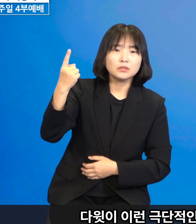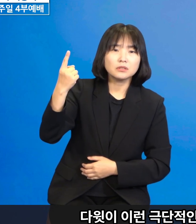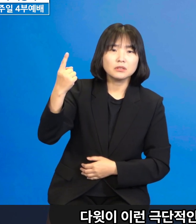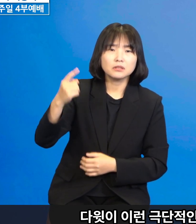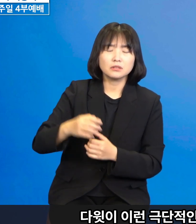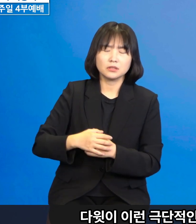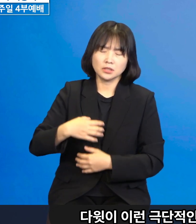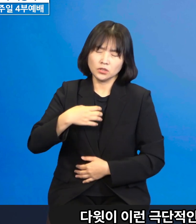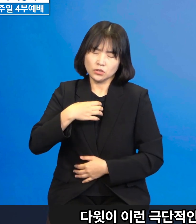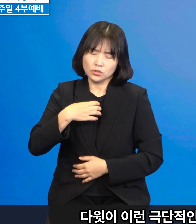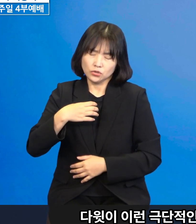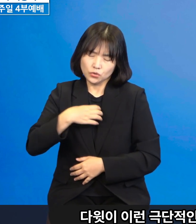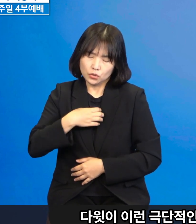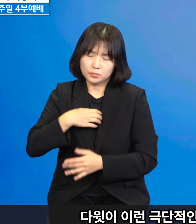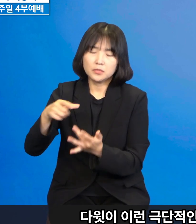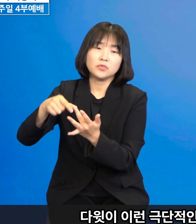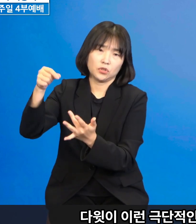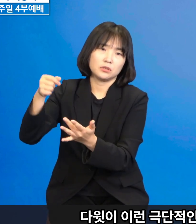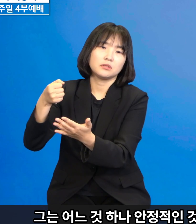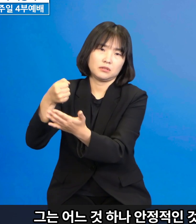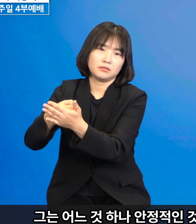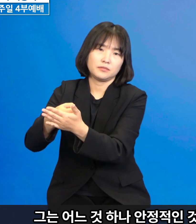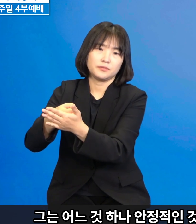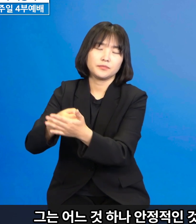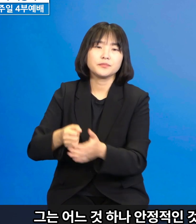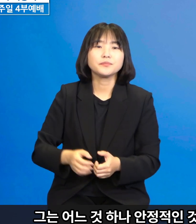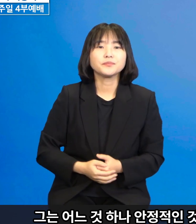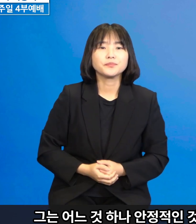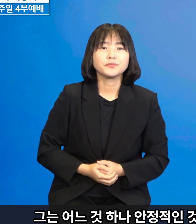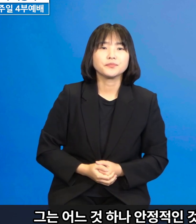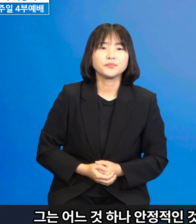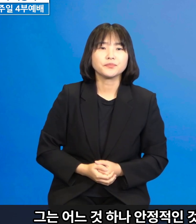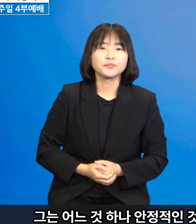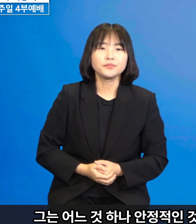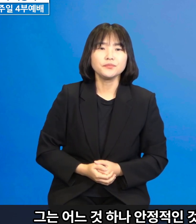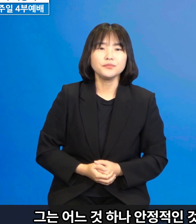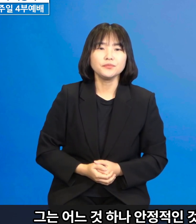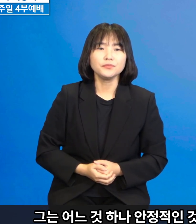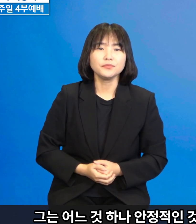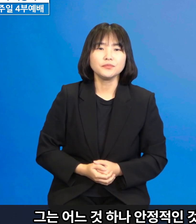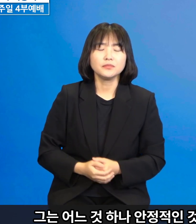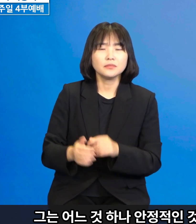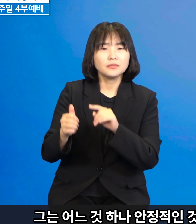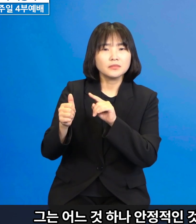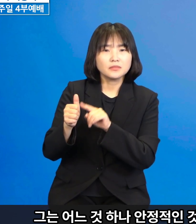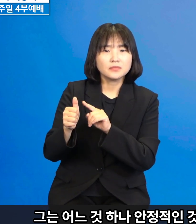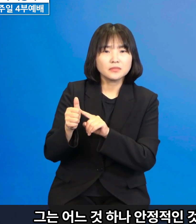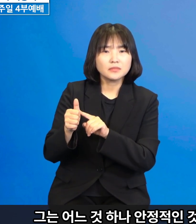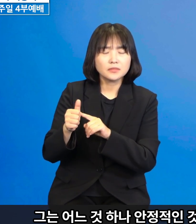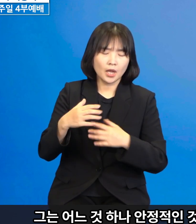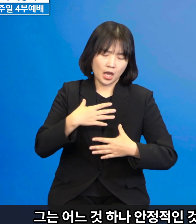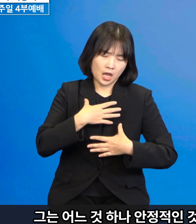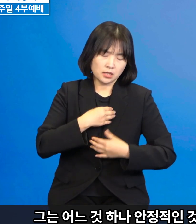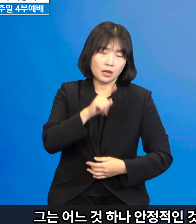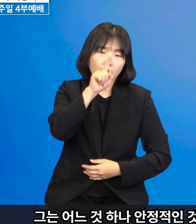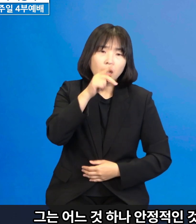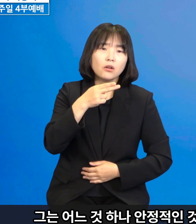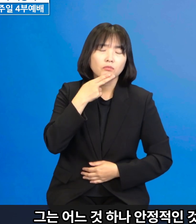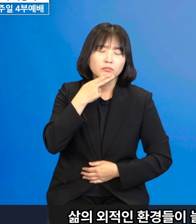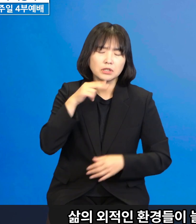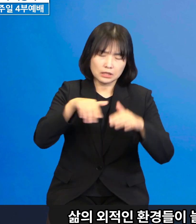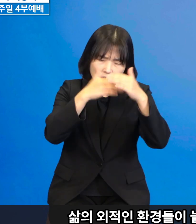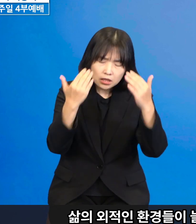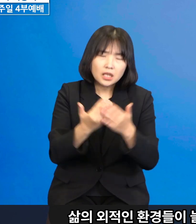극단적인 선택을 하게 되었을까요? 그는 어느 것 하나 안정적인 것이 없었습니다. 다 불안정한